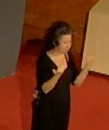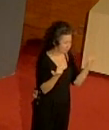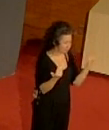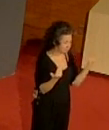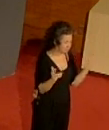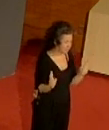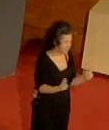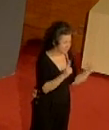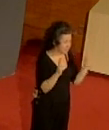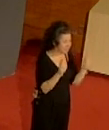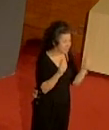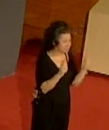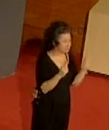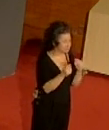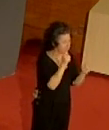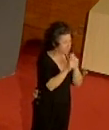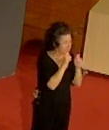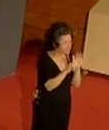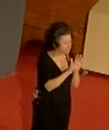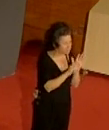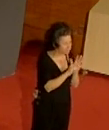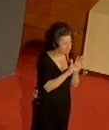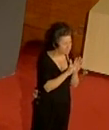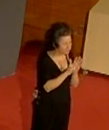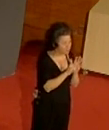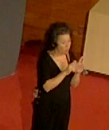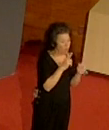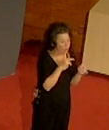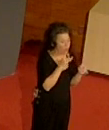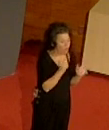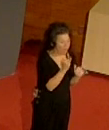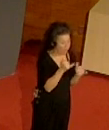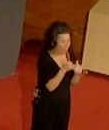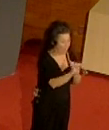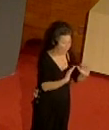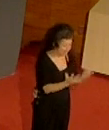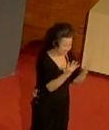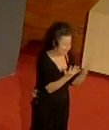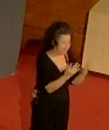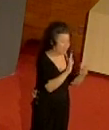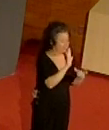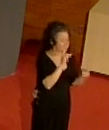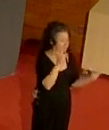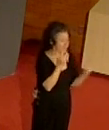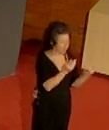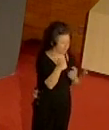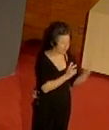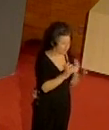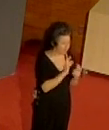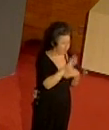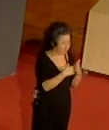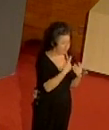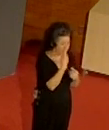Emplazamos al público a, esperemos, las décimas. Muchas gracias por la asistencia y hasta el año que viene. Es que ricasco.